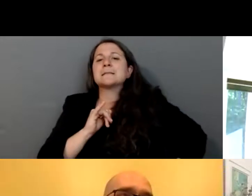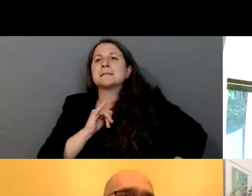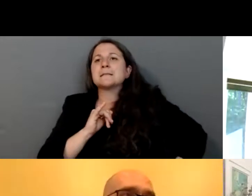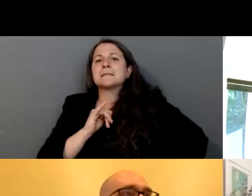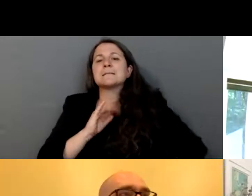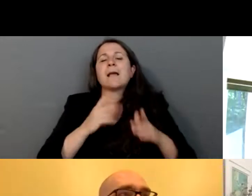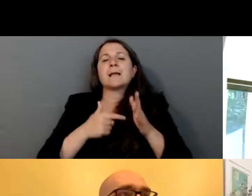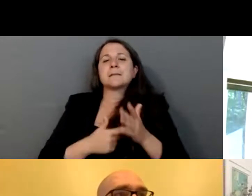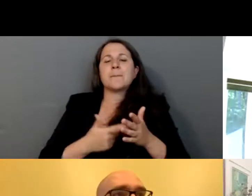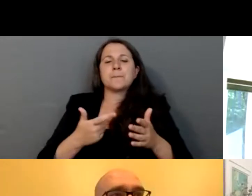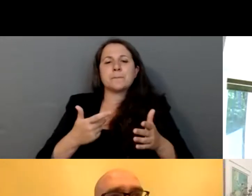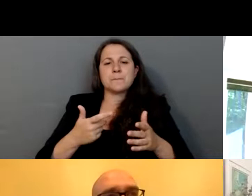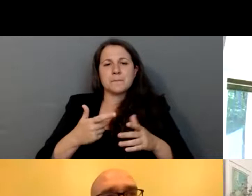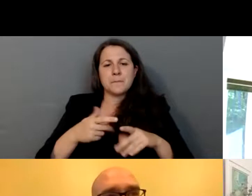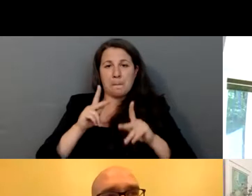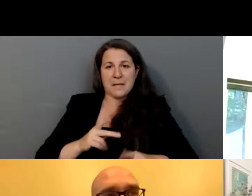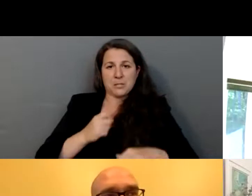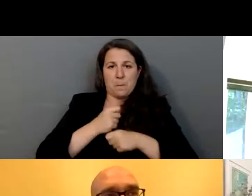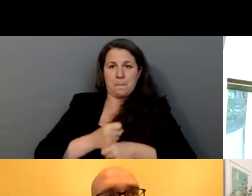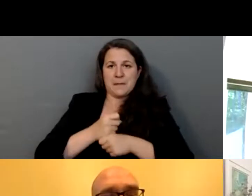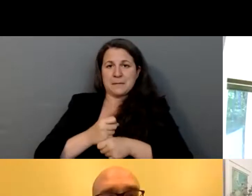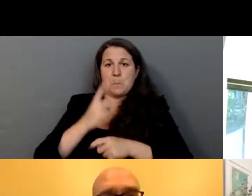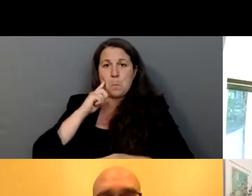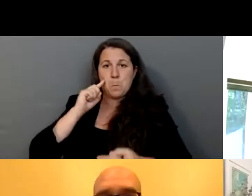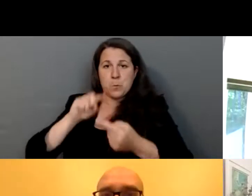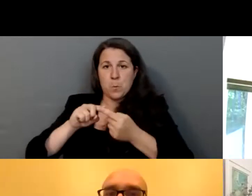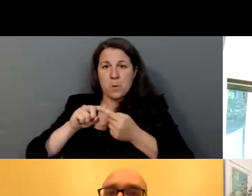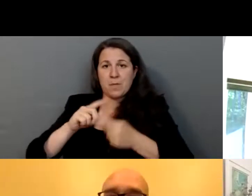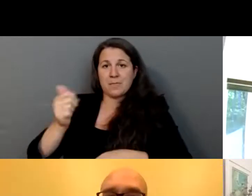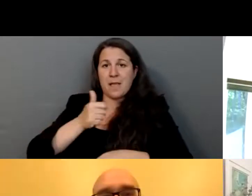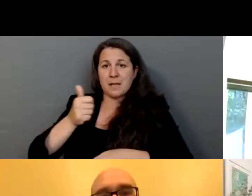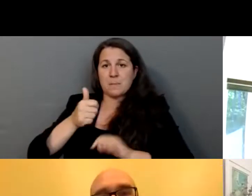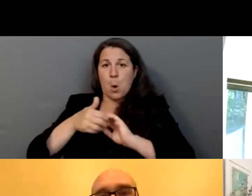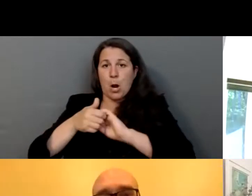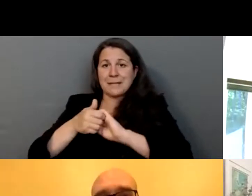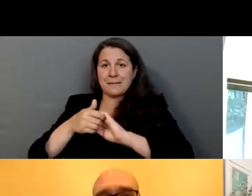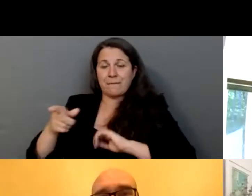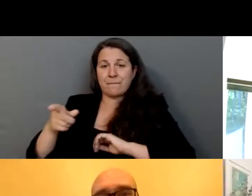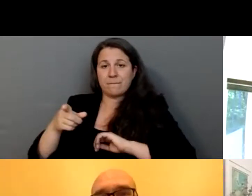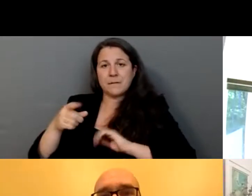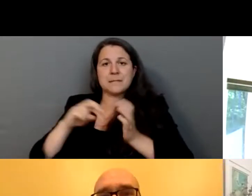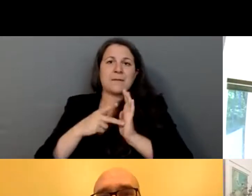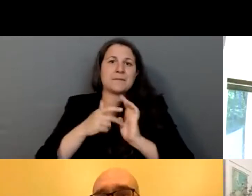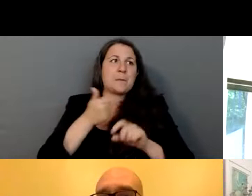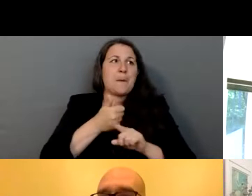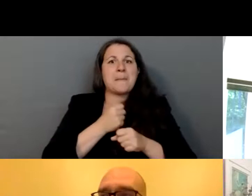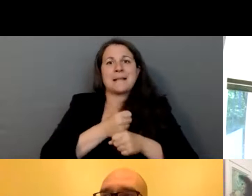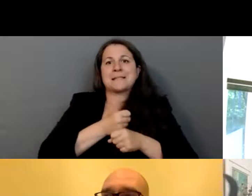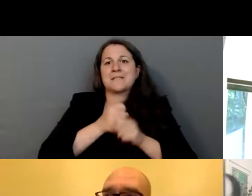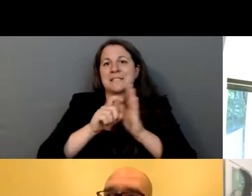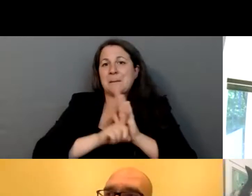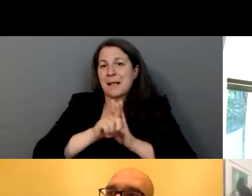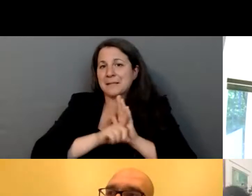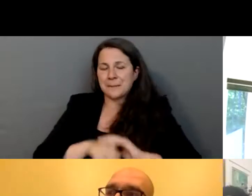la personne qui milite en faveur d'un transport collectif accessible, c'est une forme d'activiste climatique. La personne